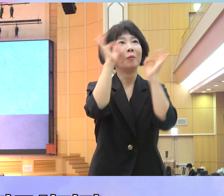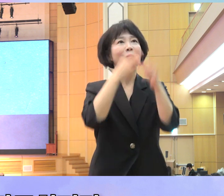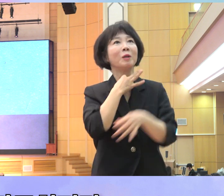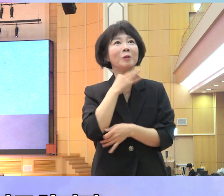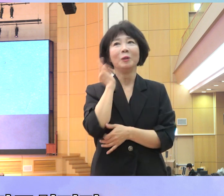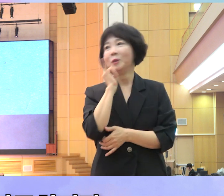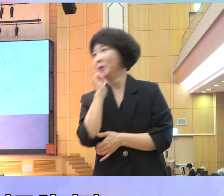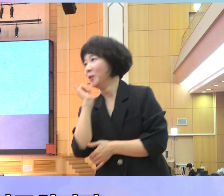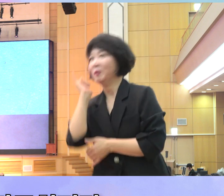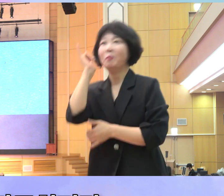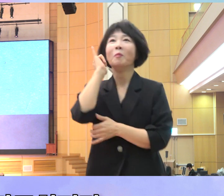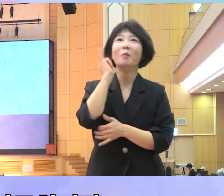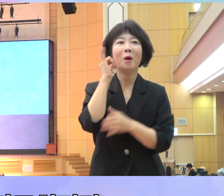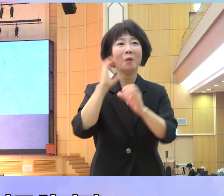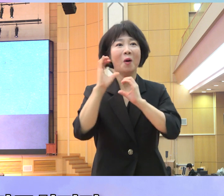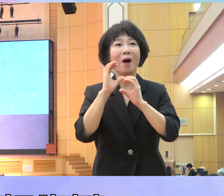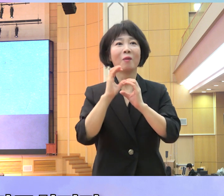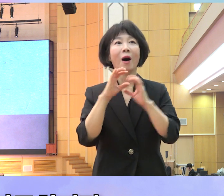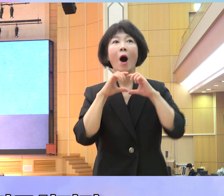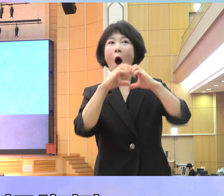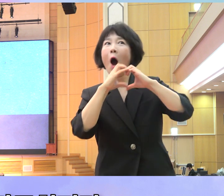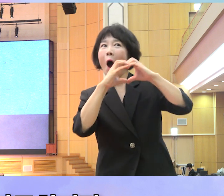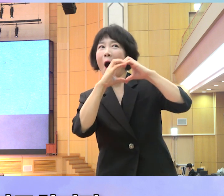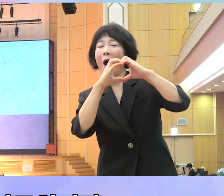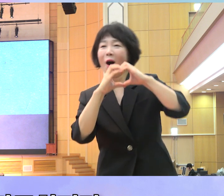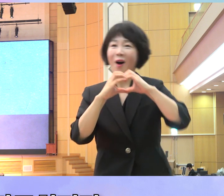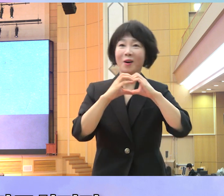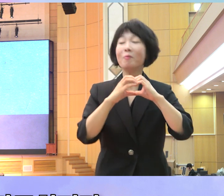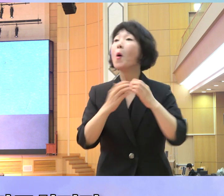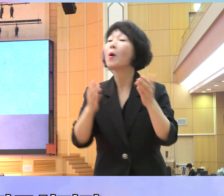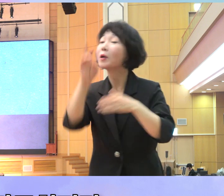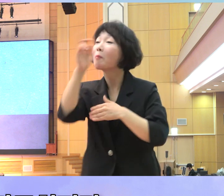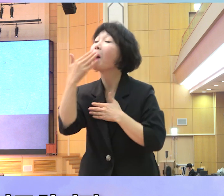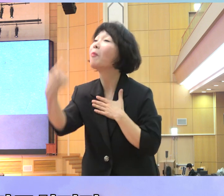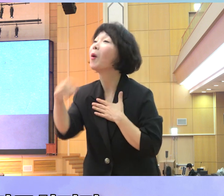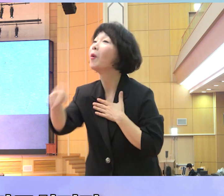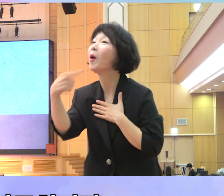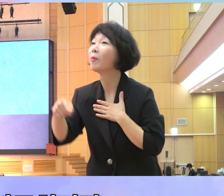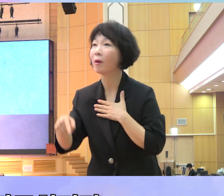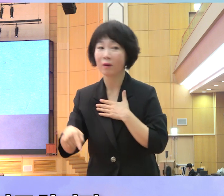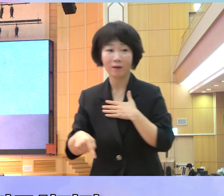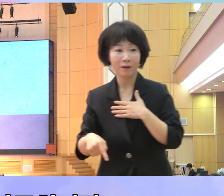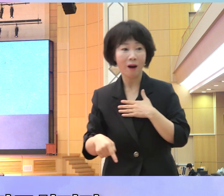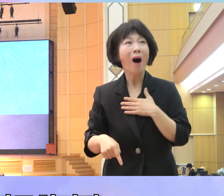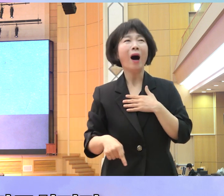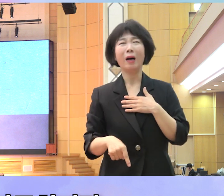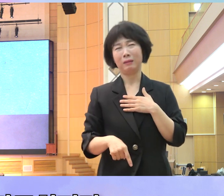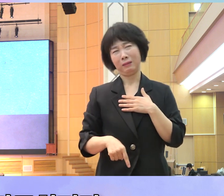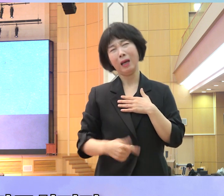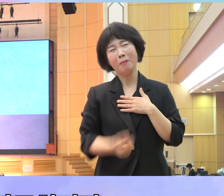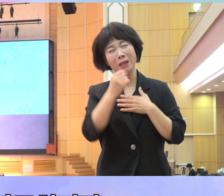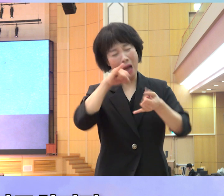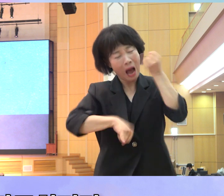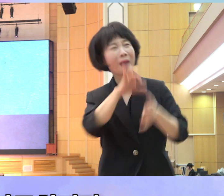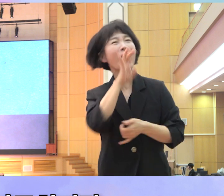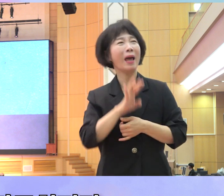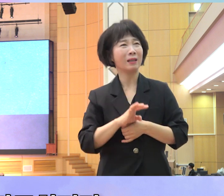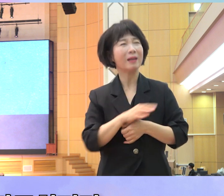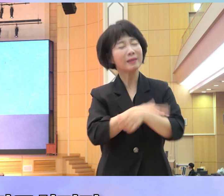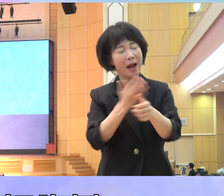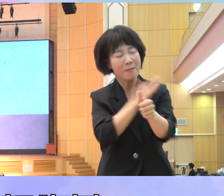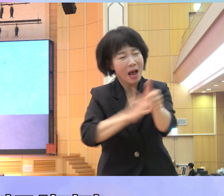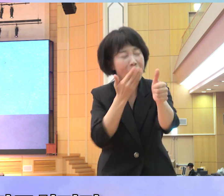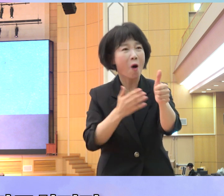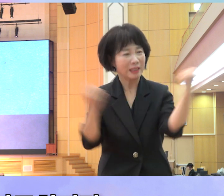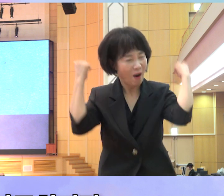막 달려나와가지고 밥 먹었어요? 아니 아직 안 먹었어. 때를 놓치면 큰일 나요.